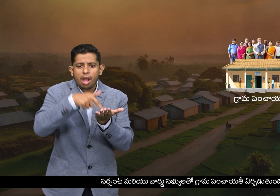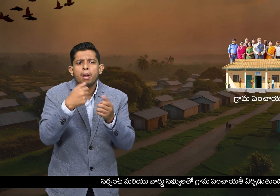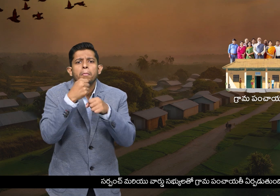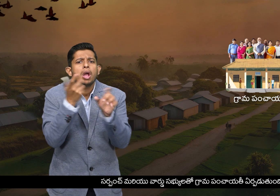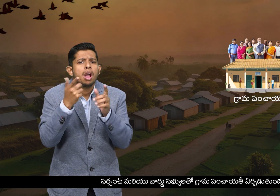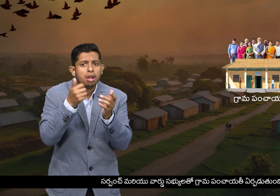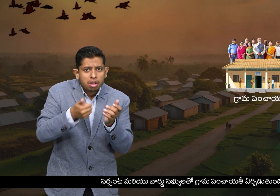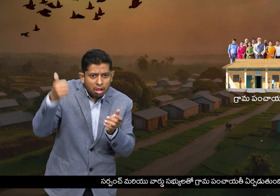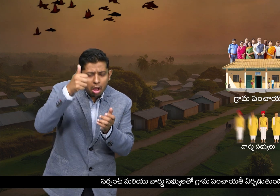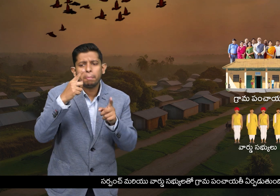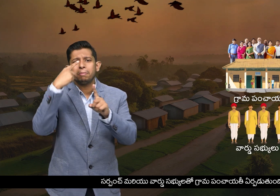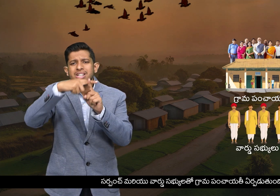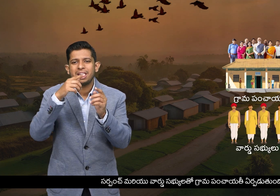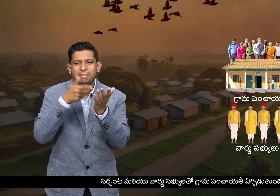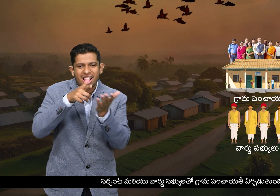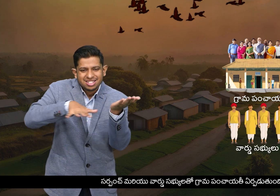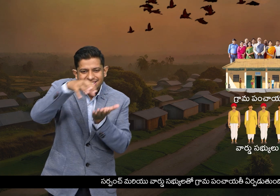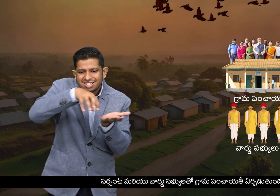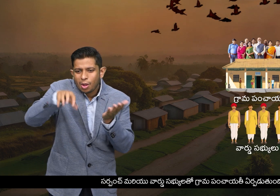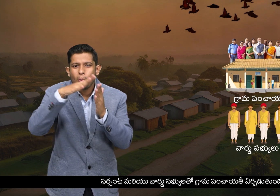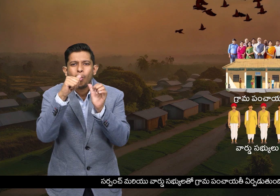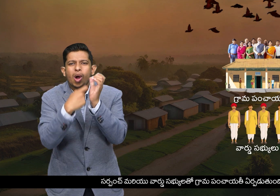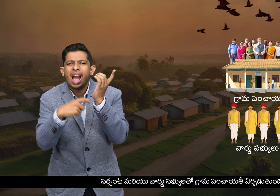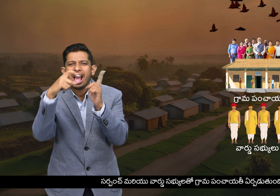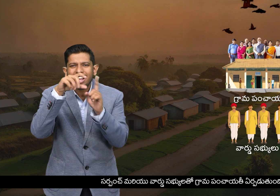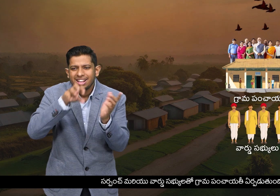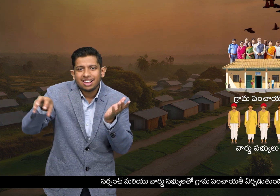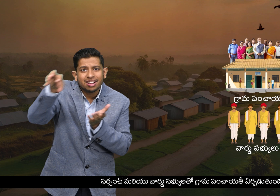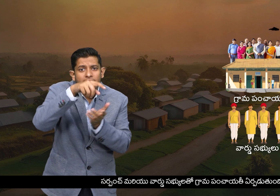సభ్యులతో గ్రామ పంచాయతీ ఏర్పడుతుంది.